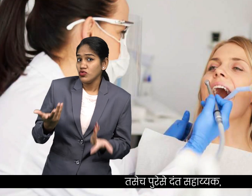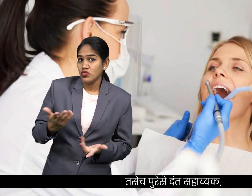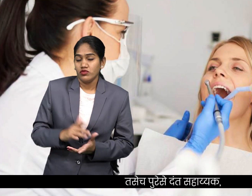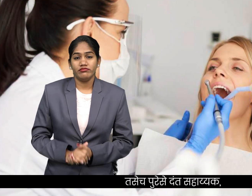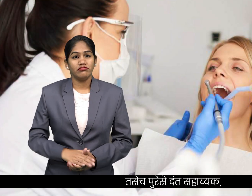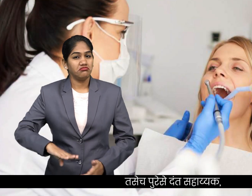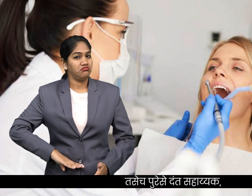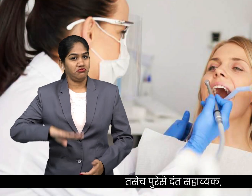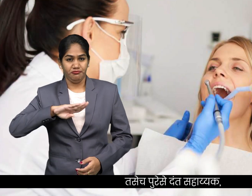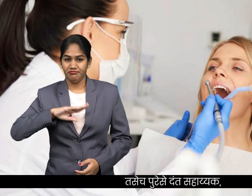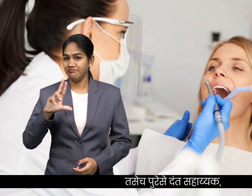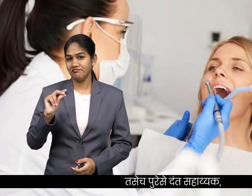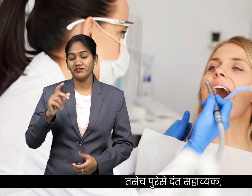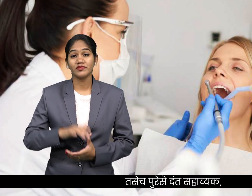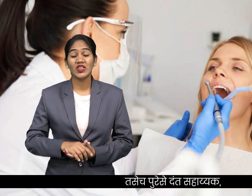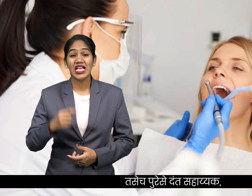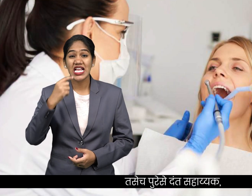तसेच पुरेसे दंतसहाय्यक,